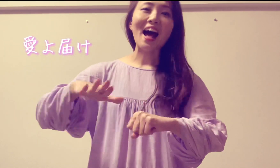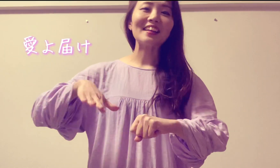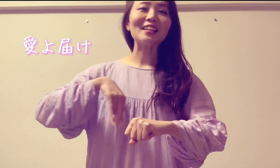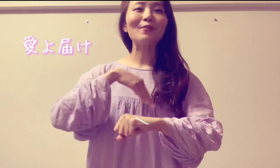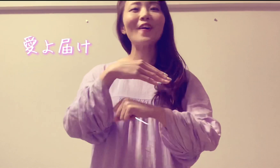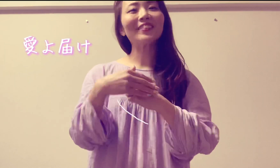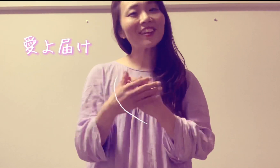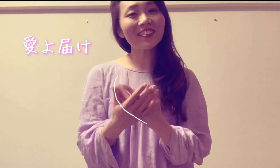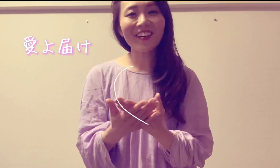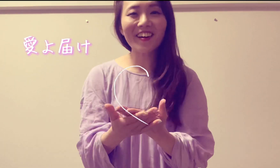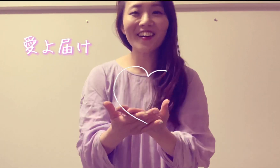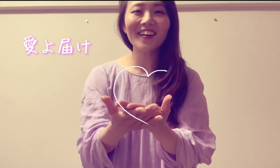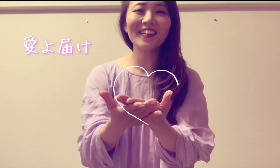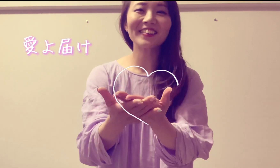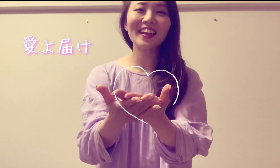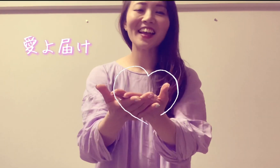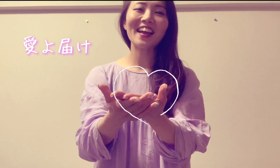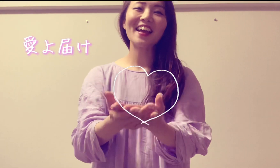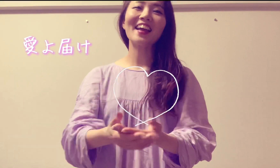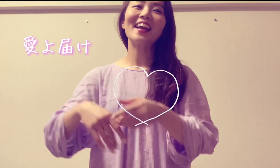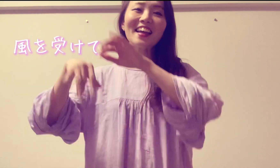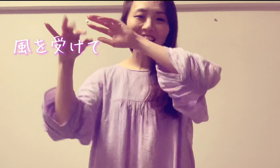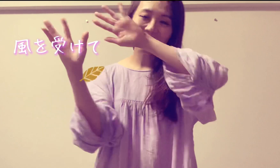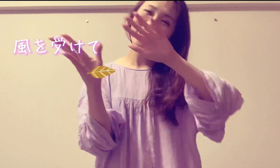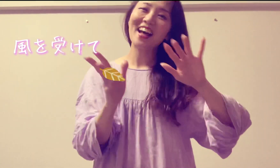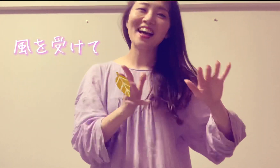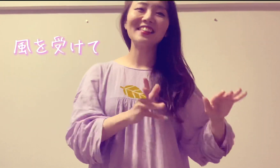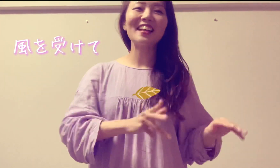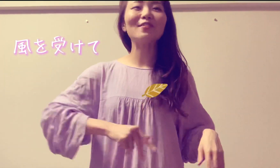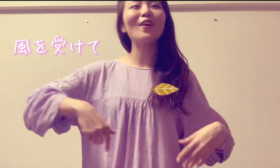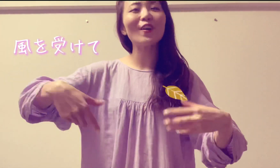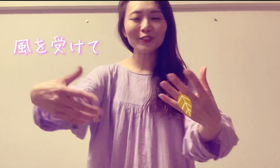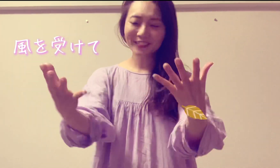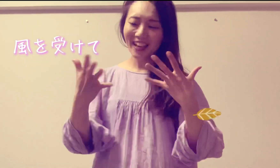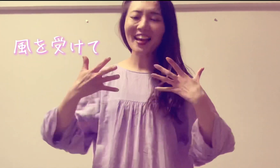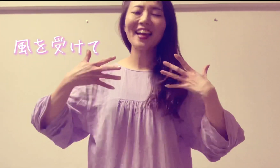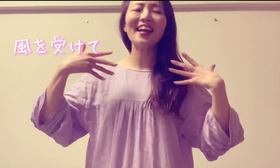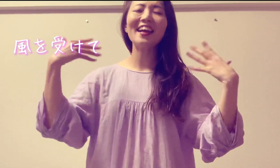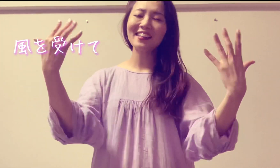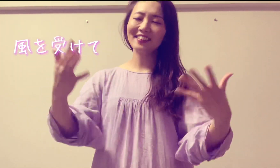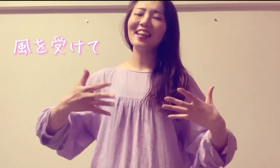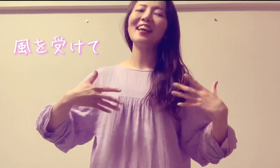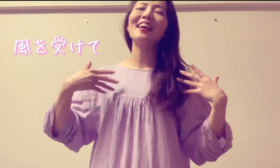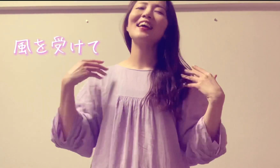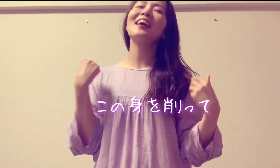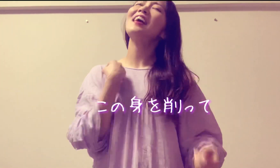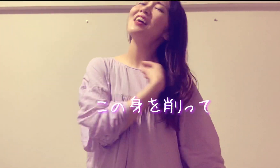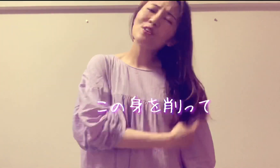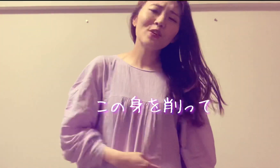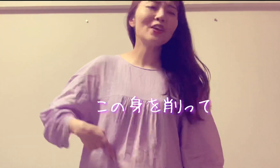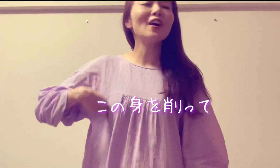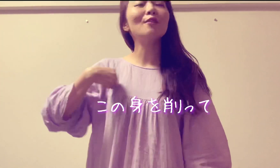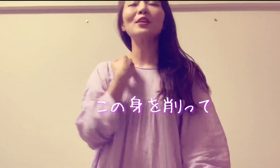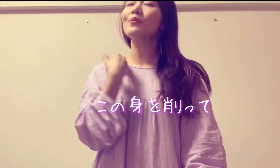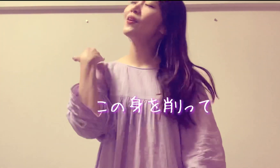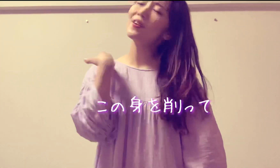愛を届け風を受けて好みを